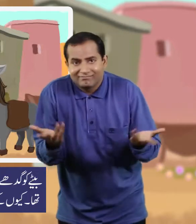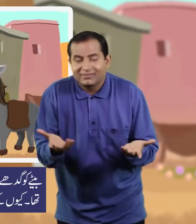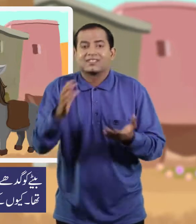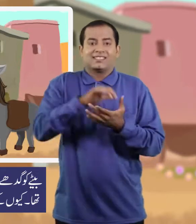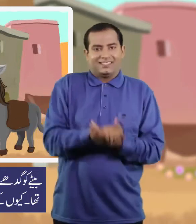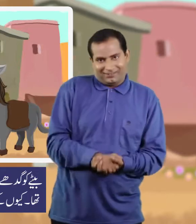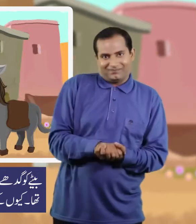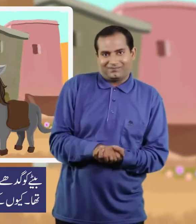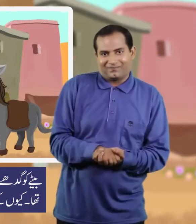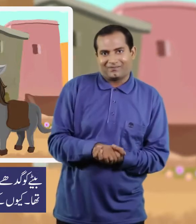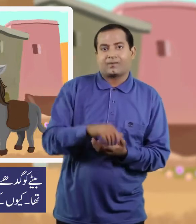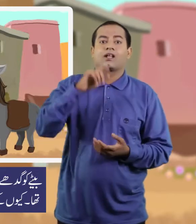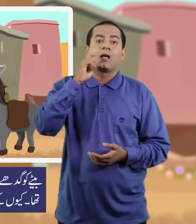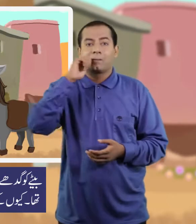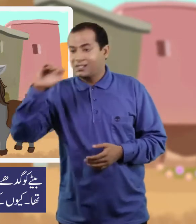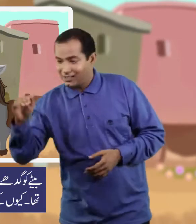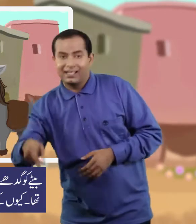और कोई दोस्त ना था.